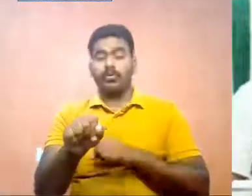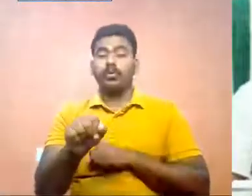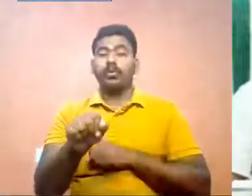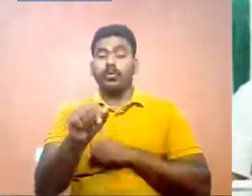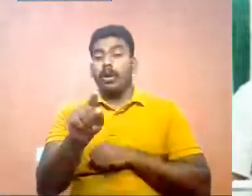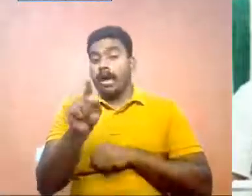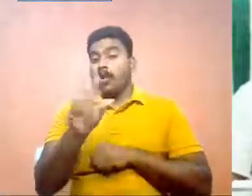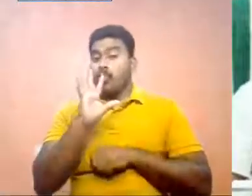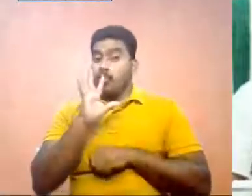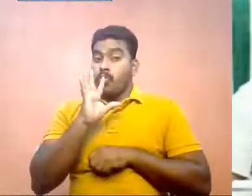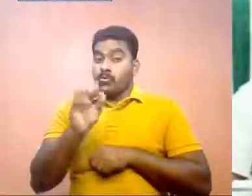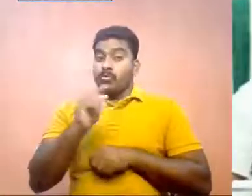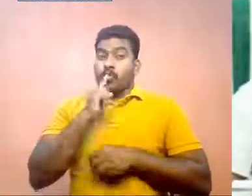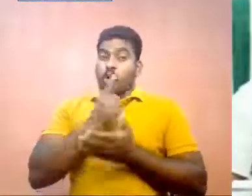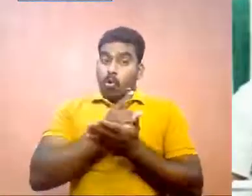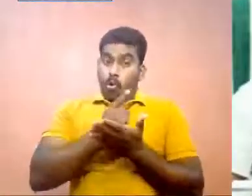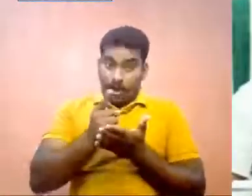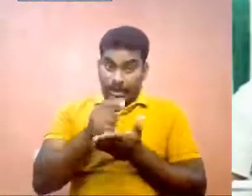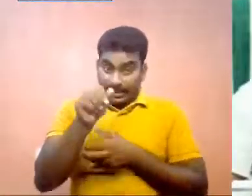അതുമായി ബന്ധപ്പെട്ട സ്റ്റേറ്റ്മെൻറ്റ്